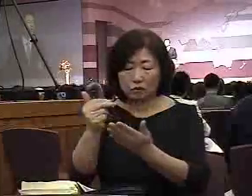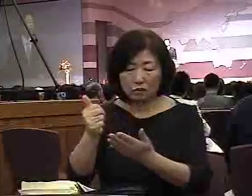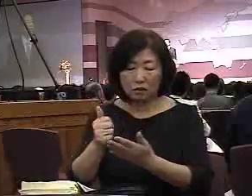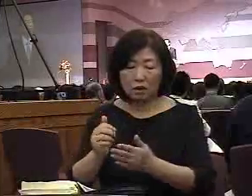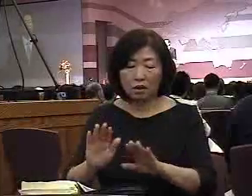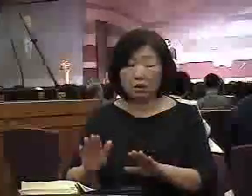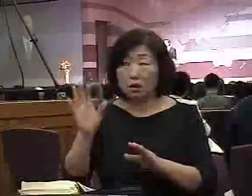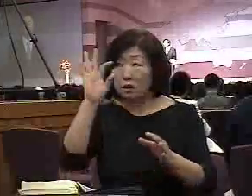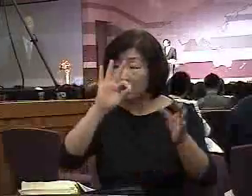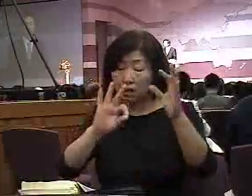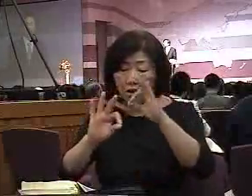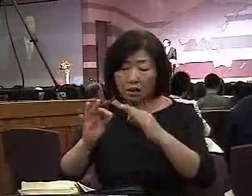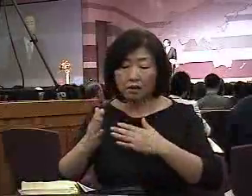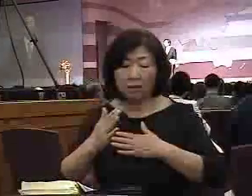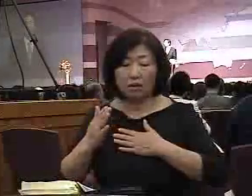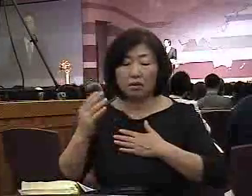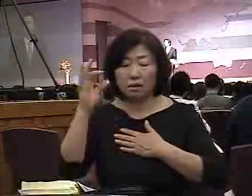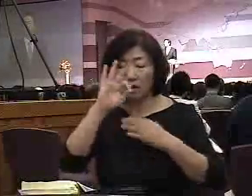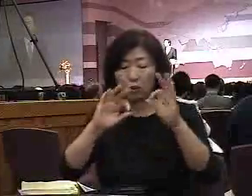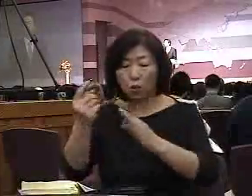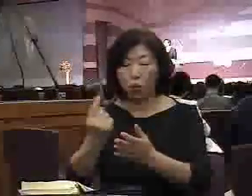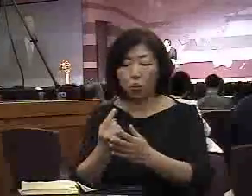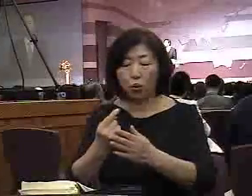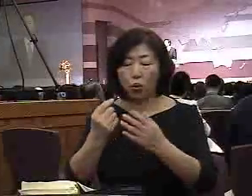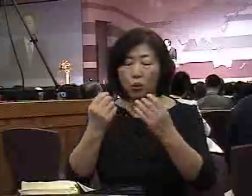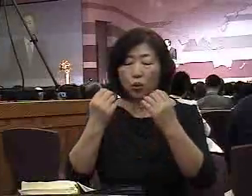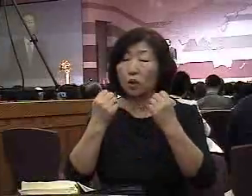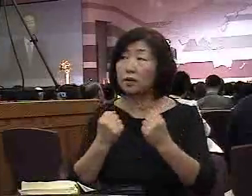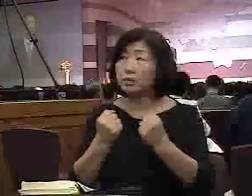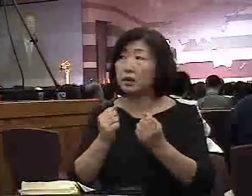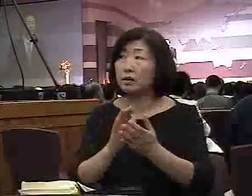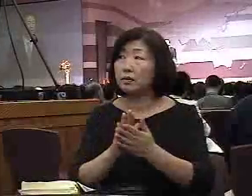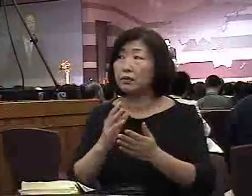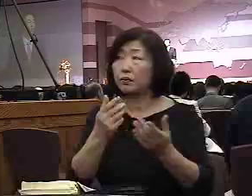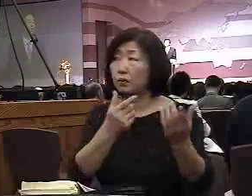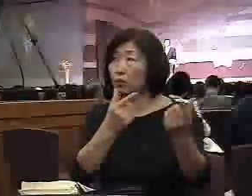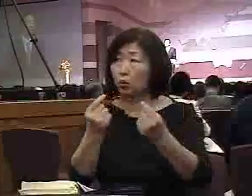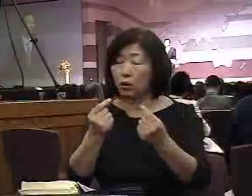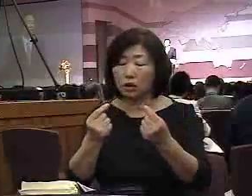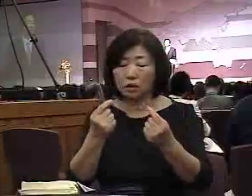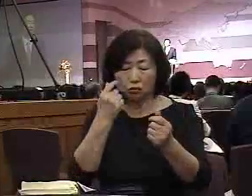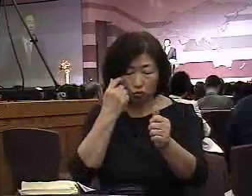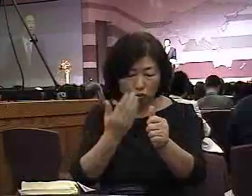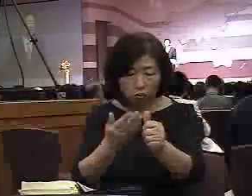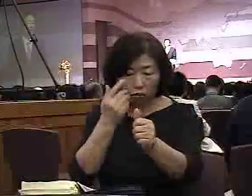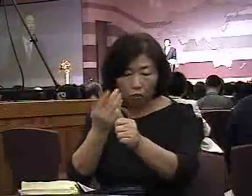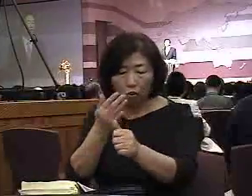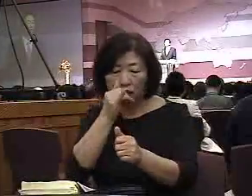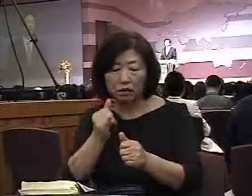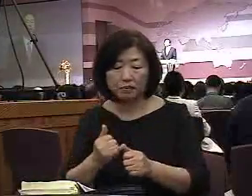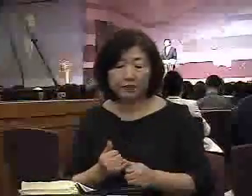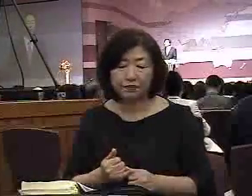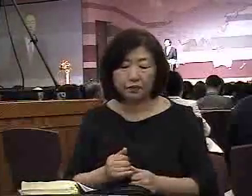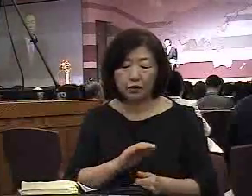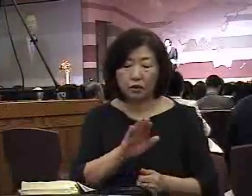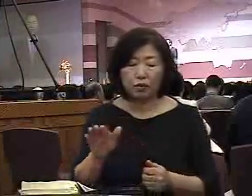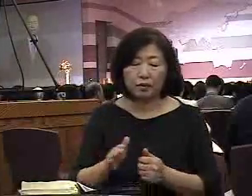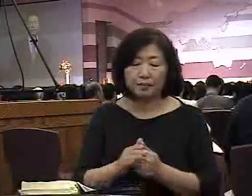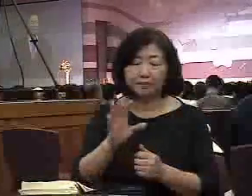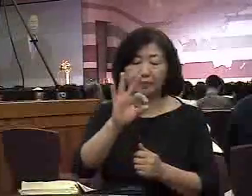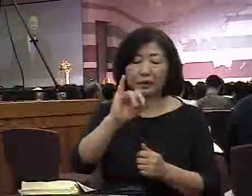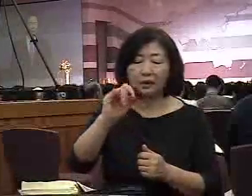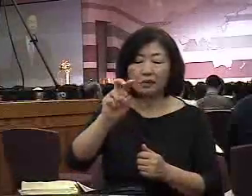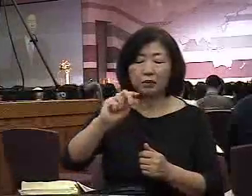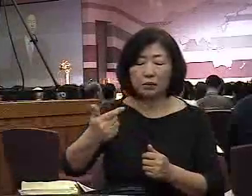오늘 나를 찾아오셨습니다. 우리를 찾아오고 계십니다. 그리고 똑같이 묻고 계십니다. 우리가 이민